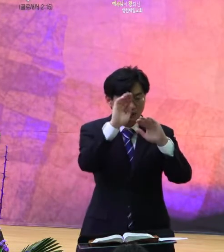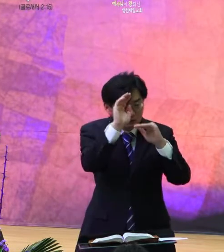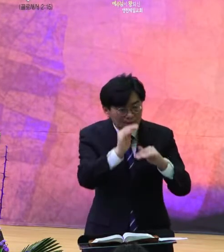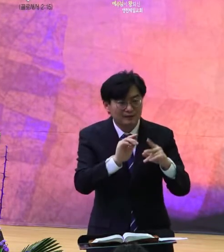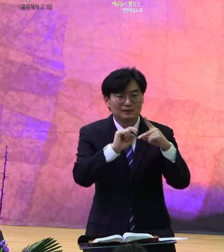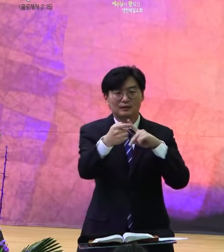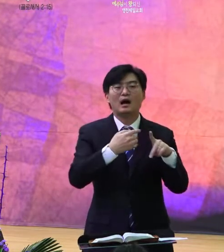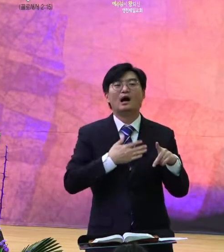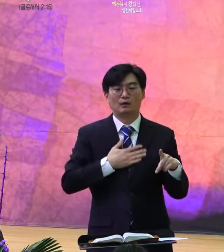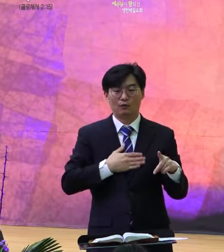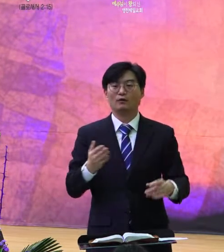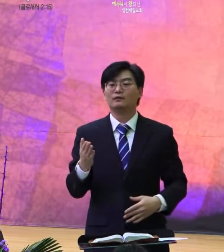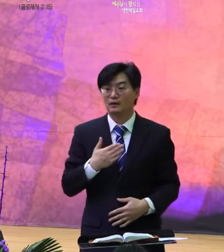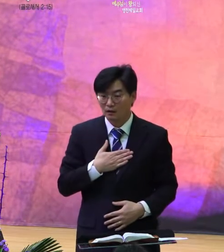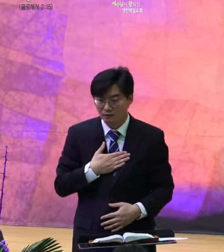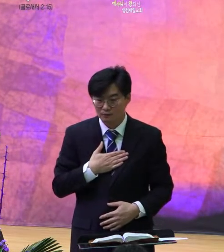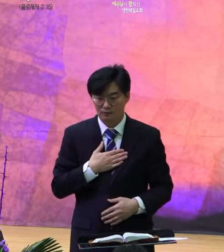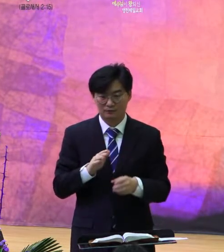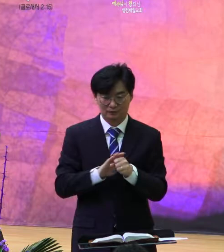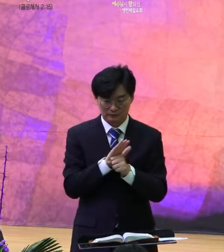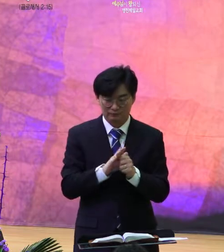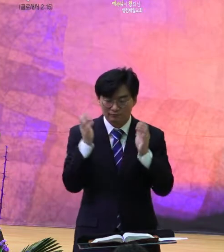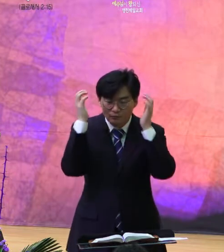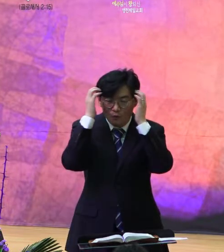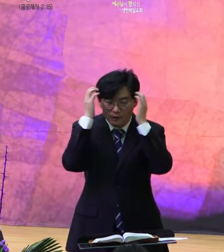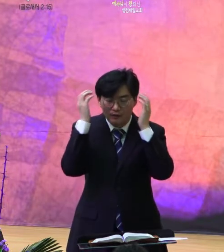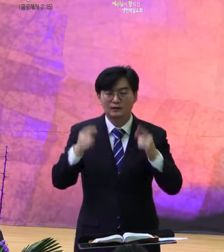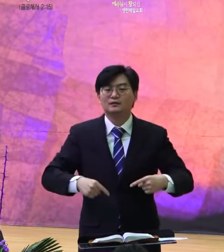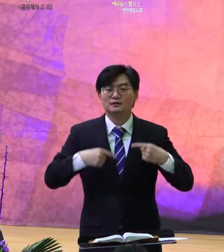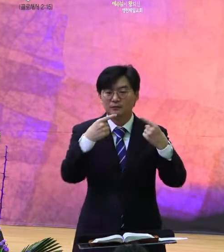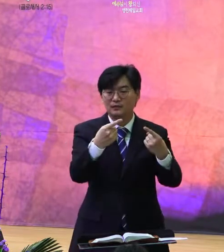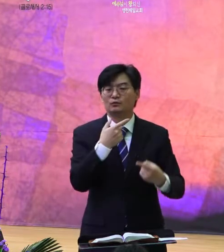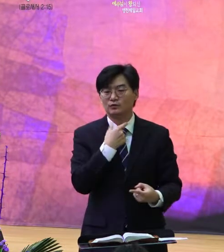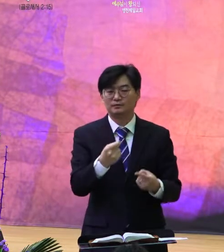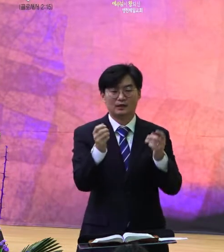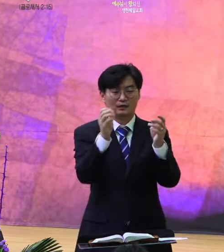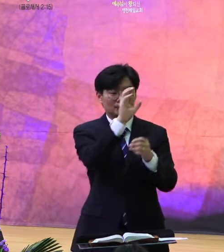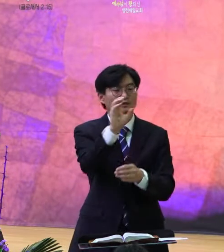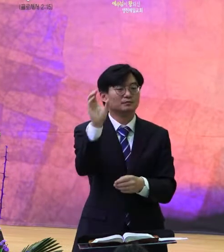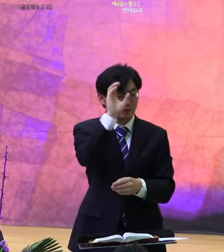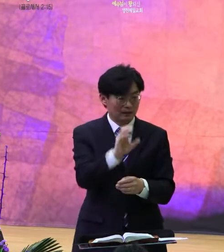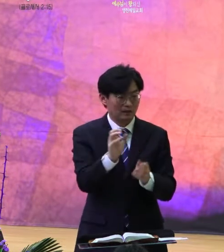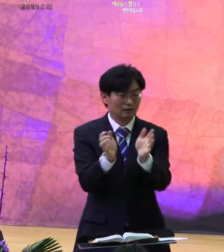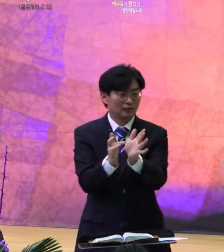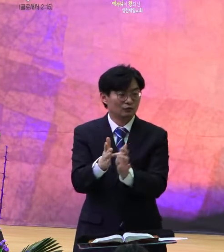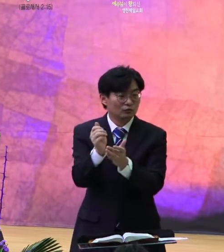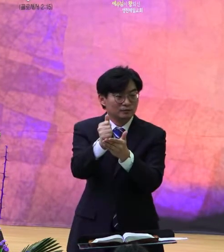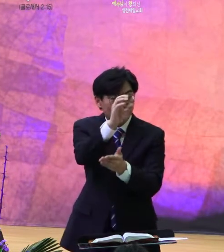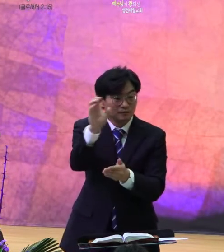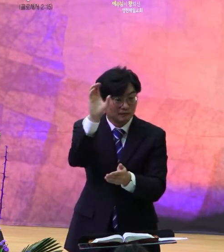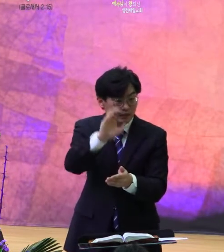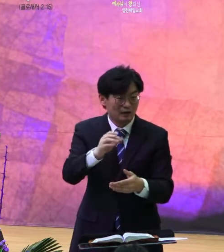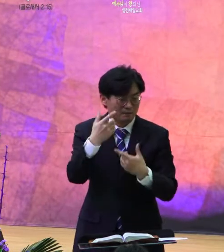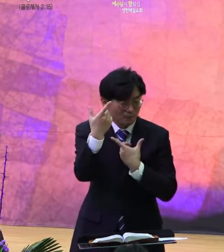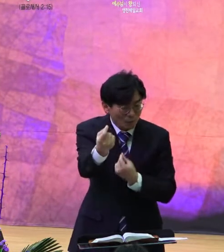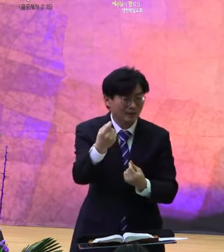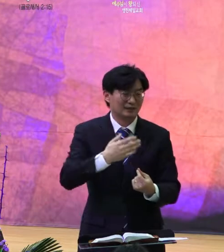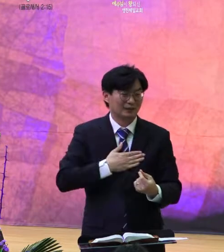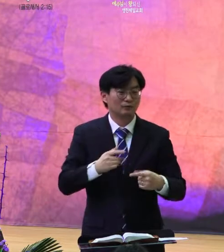만약에 누군가가 제게 예수님의 십자가 길을 따른 사람 한 사람을 꼽으라고 한다면